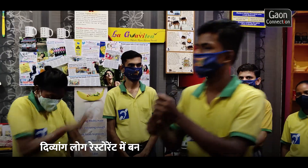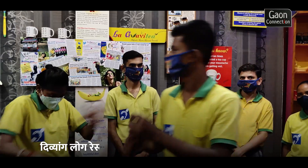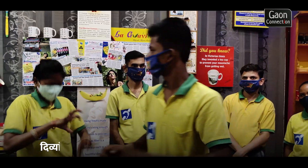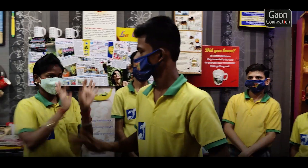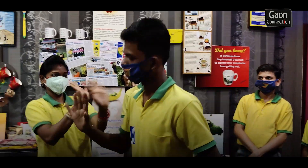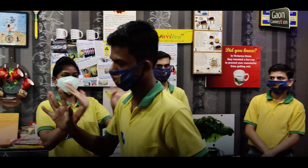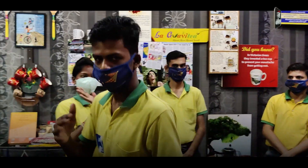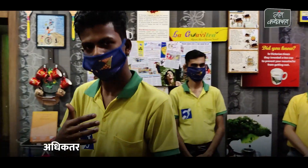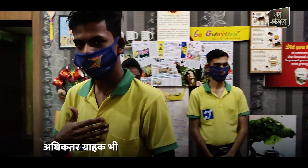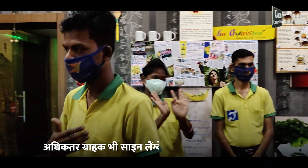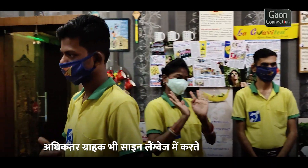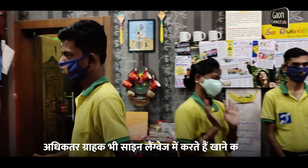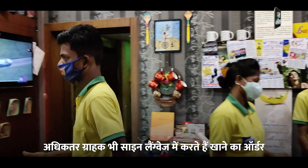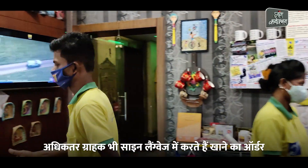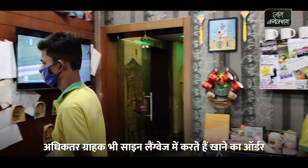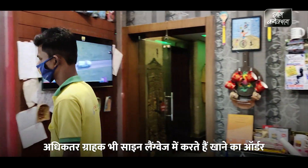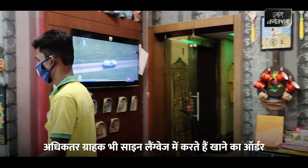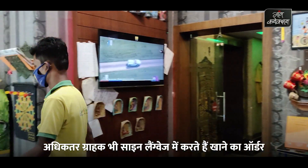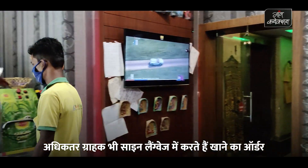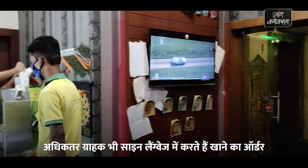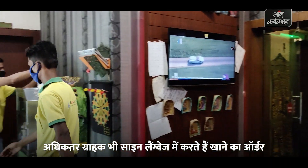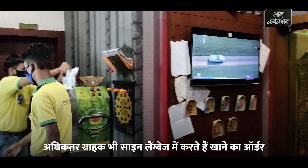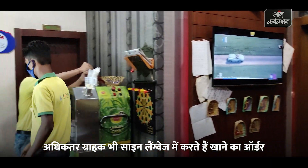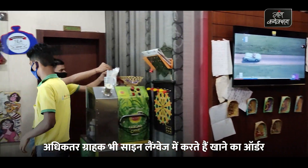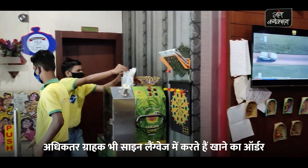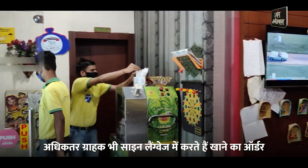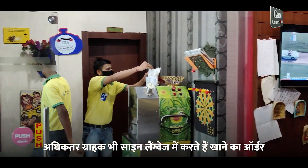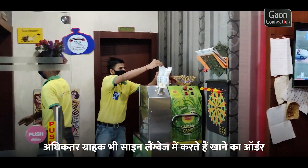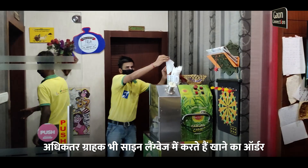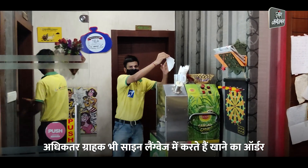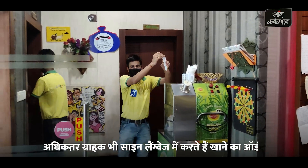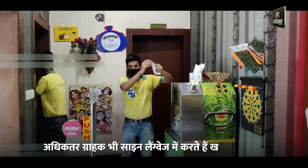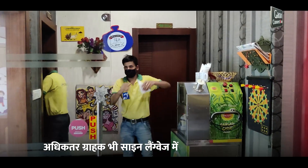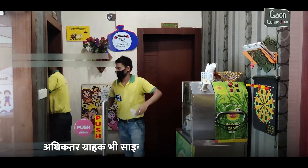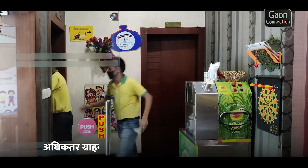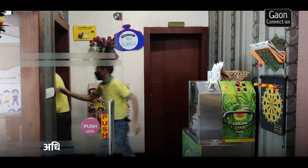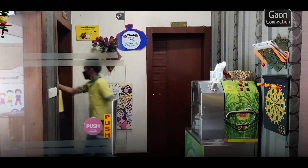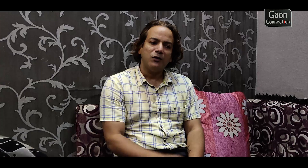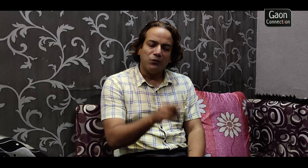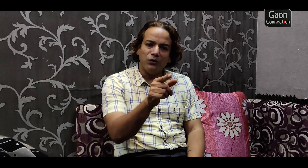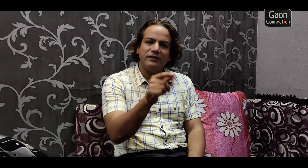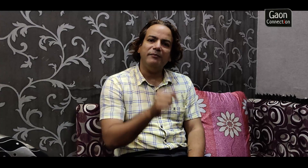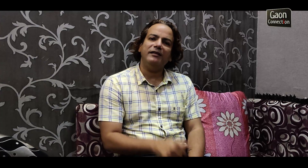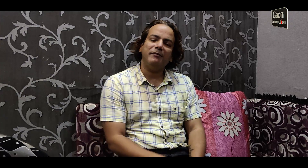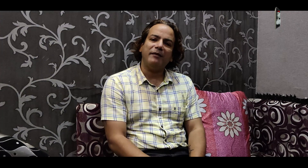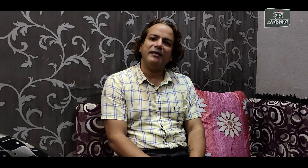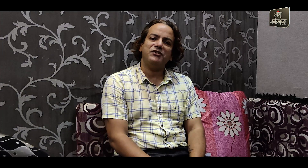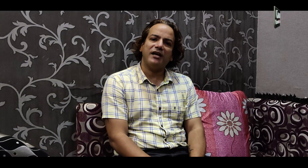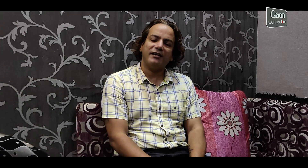भाई आपकी बहन क्या करती है, और मुझे बताया गया कि वो डेफ है, इस वजह से उसे कोई काम नहीं देता। वो दिन मेरे दिमाग में ये स्ट्राइक किया